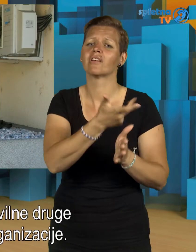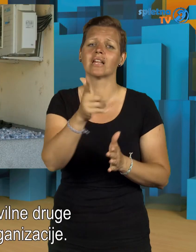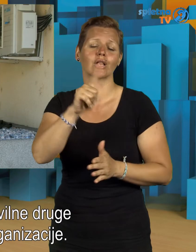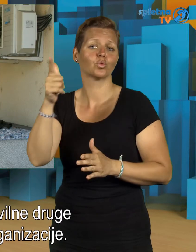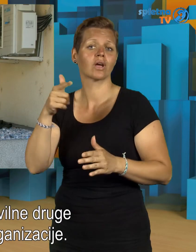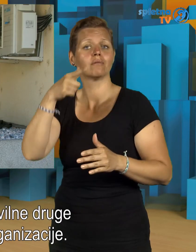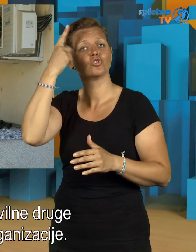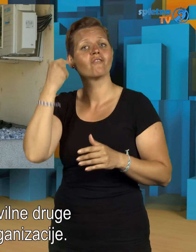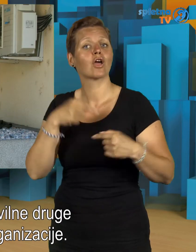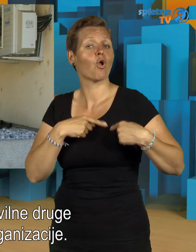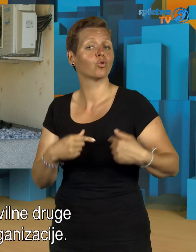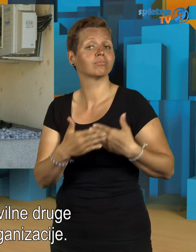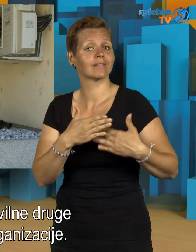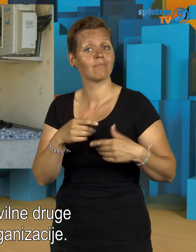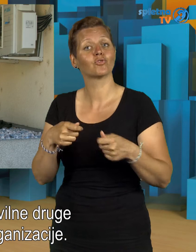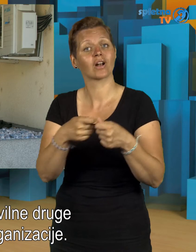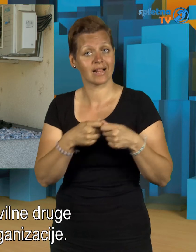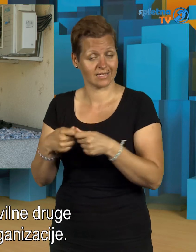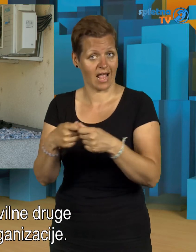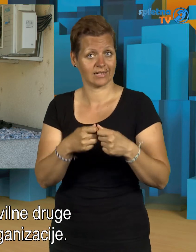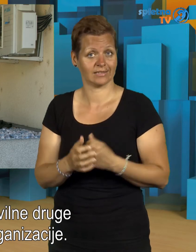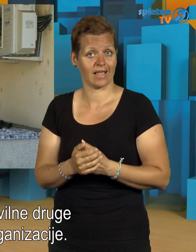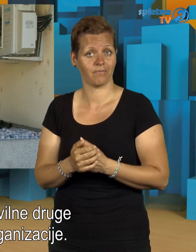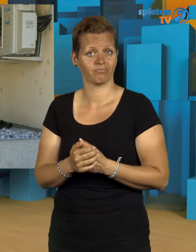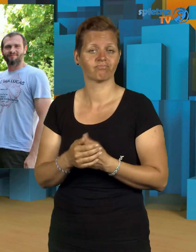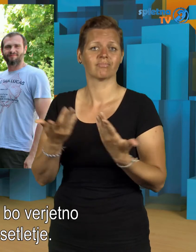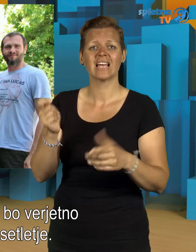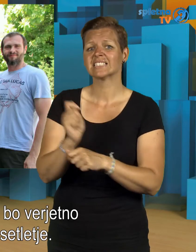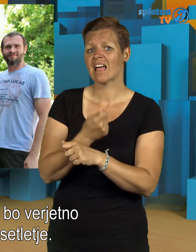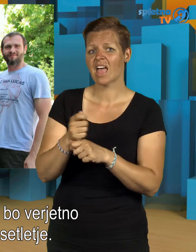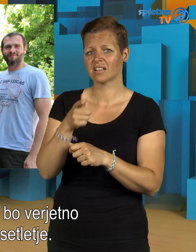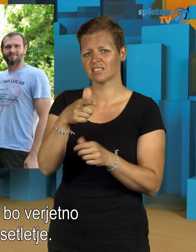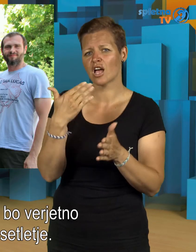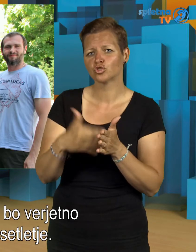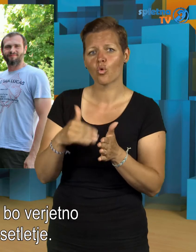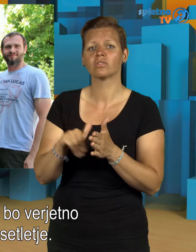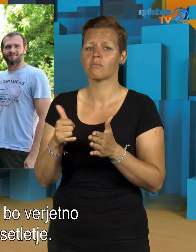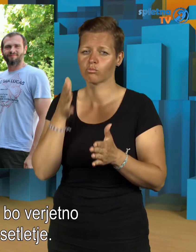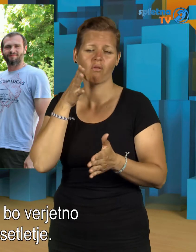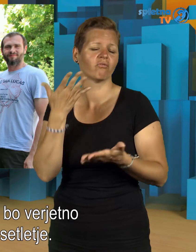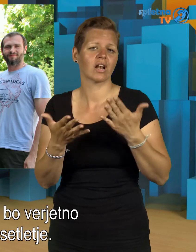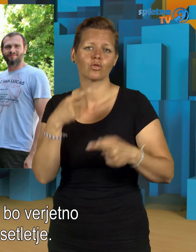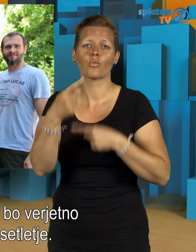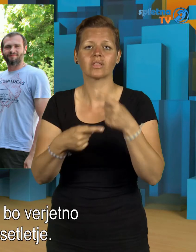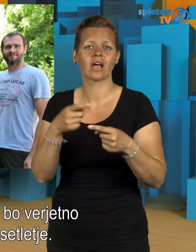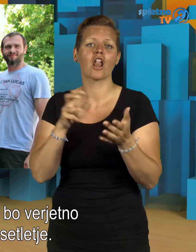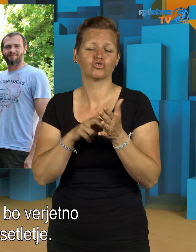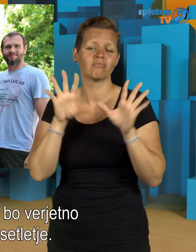človekoljubne organizacije. Sanacija škode pa bo verjetno potekala še desetletje.